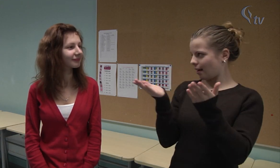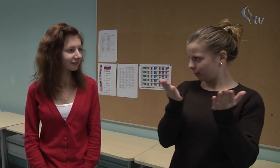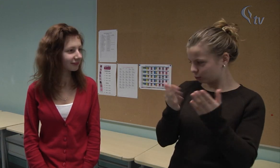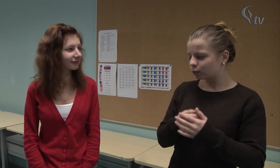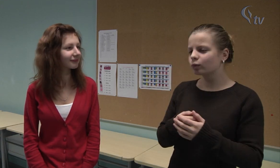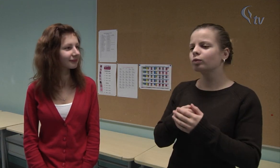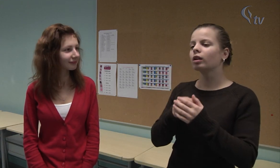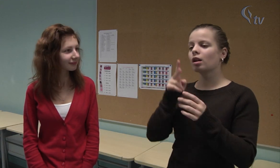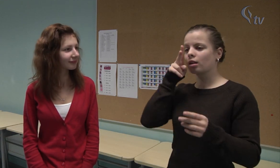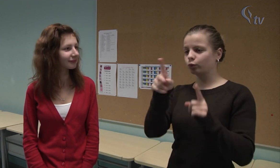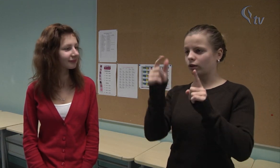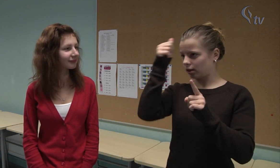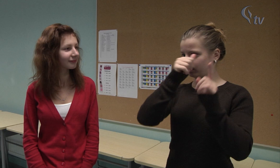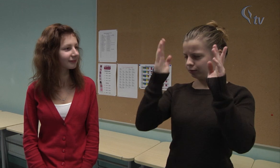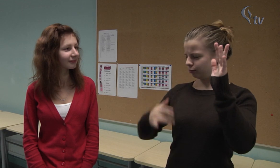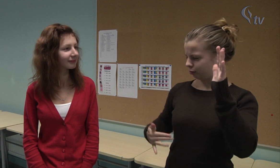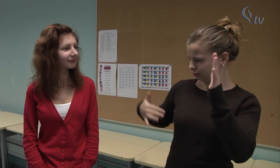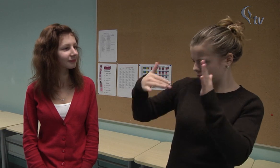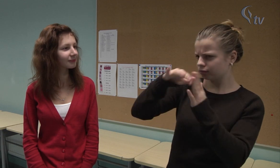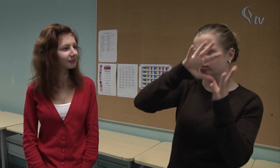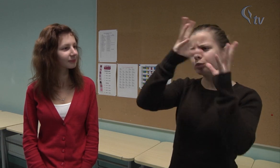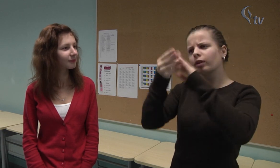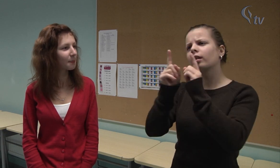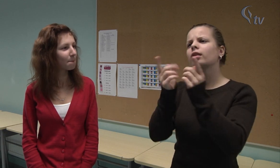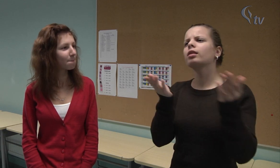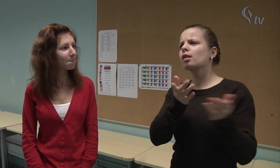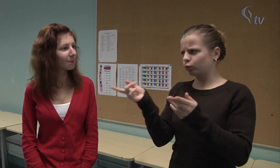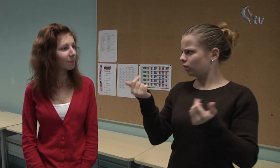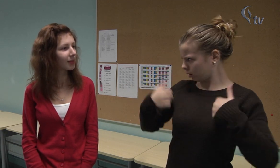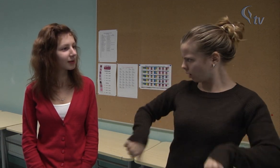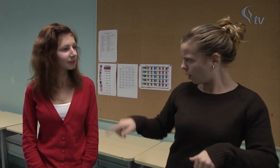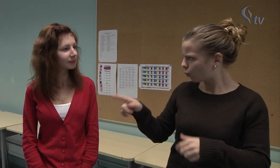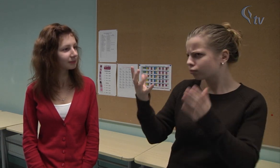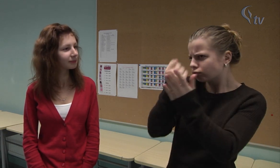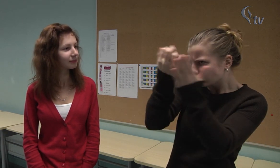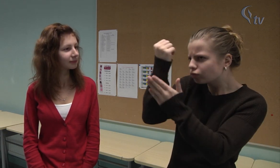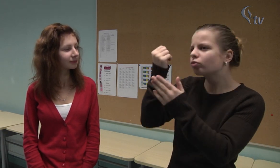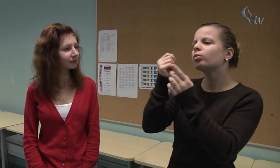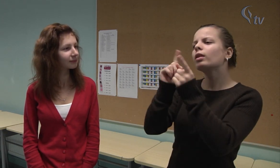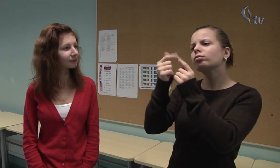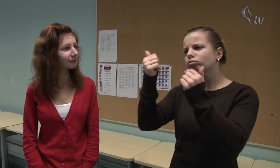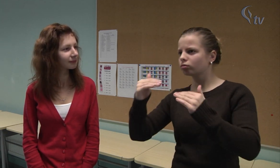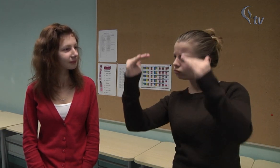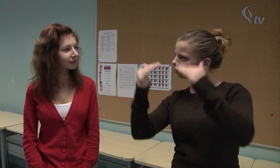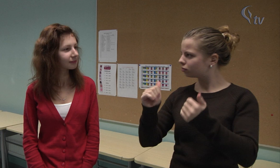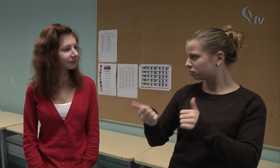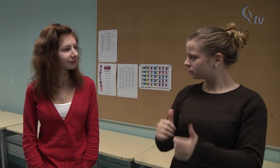ka küsida viipekeele tõlketeenuse kohta 2011. Aastal. Oled sa viipekeele tõlketeenusega rahul? Oled sa tõlki